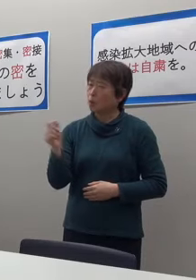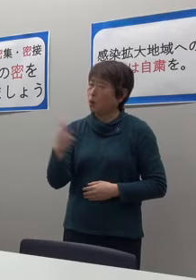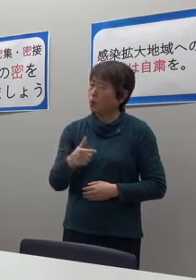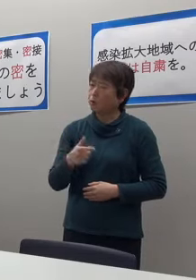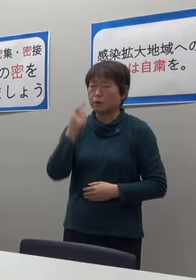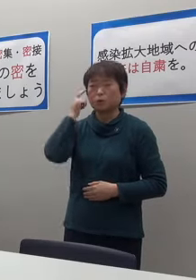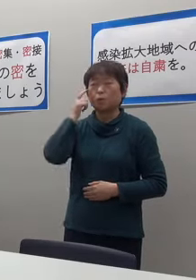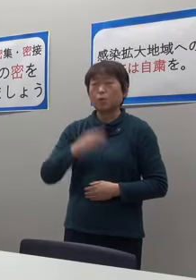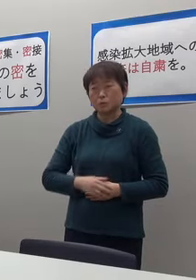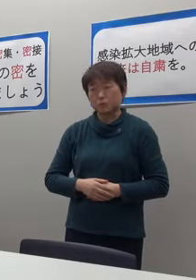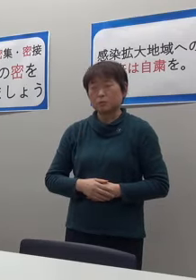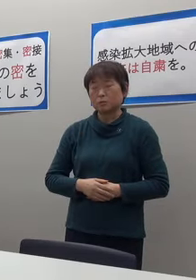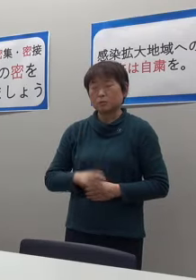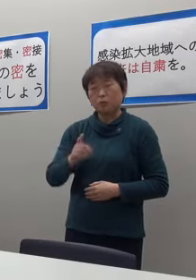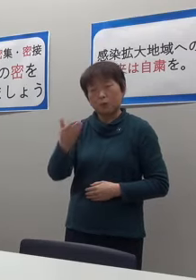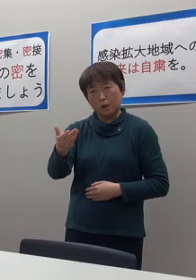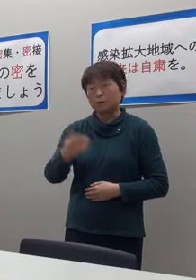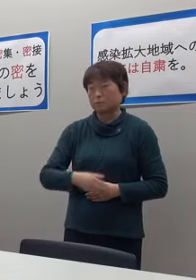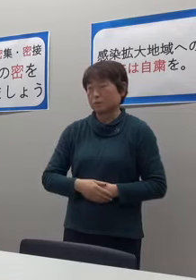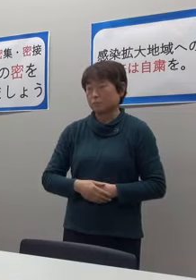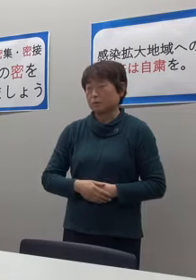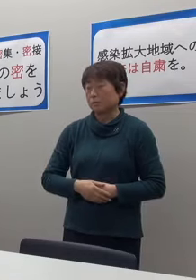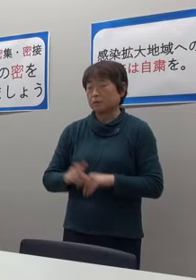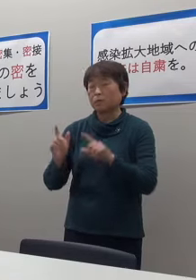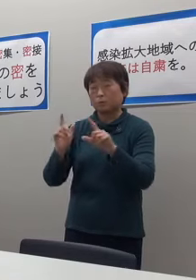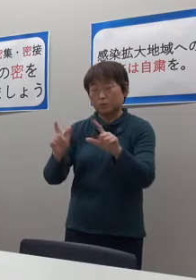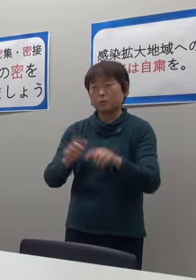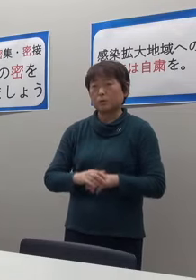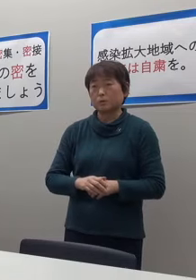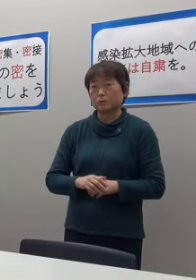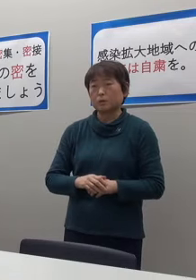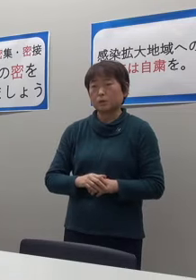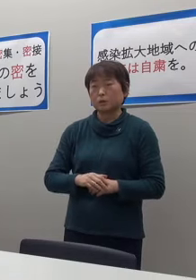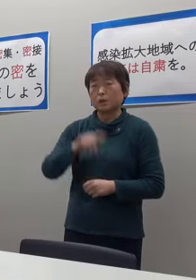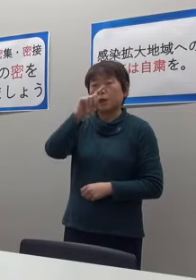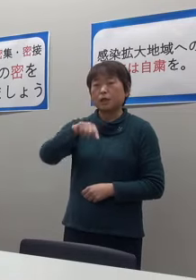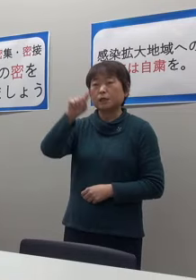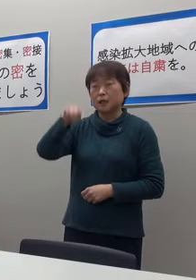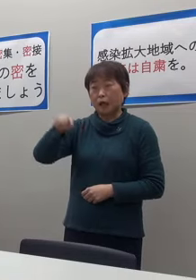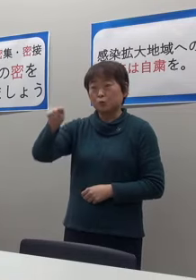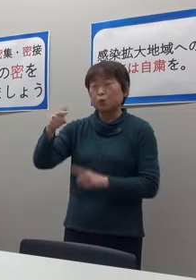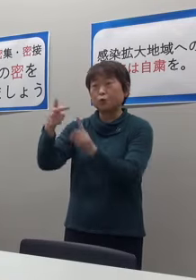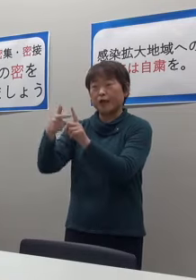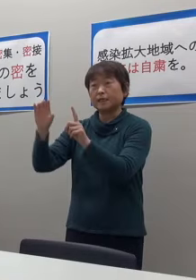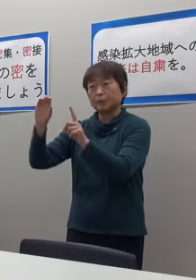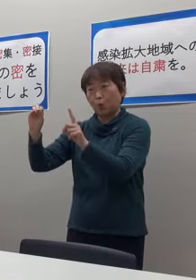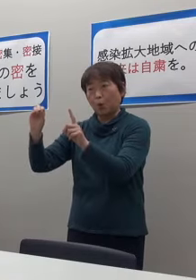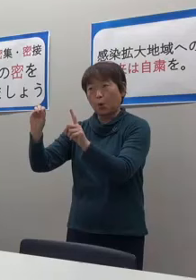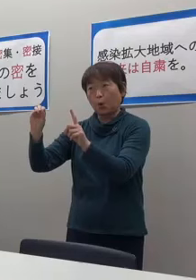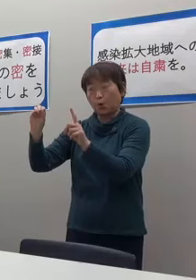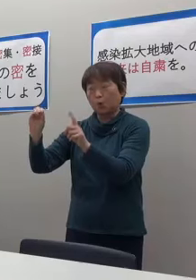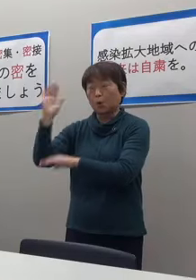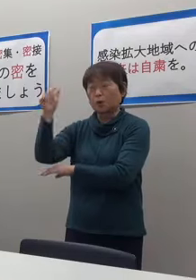WHO なんか の、 あの政府機関 の、 まあ、あのよくあの出てくるデータとかですと、大体